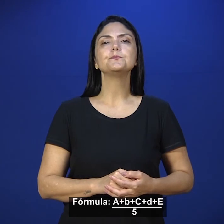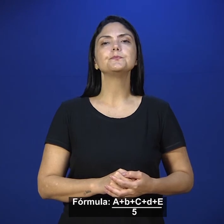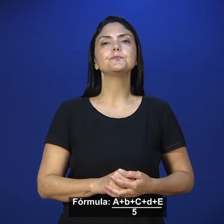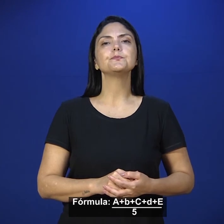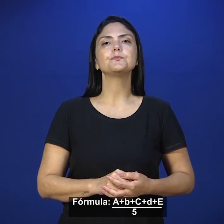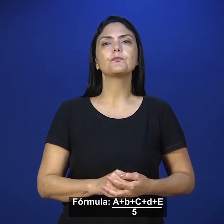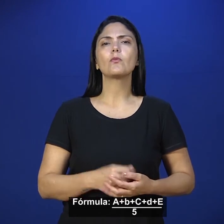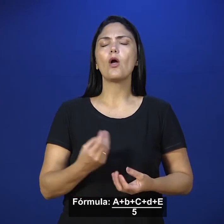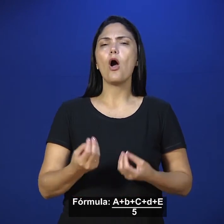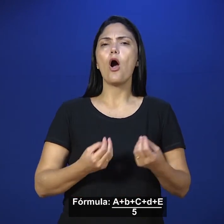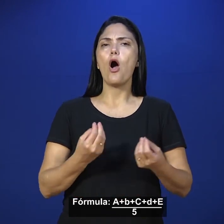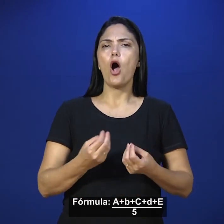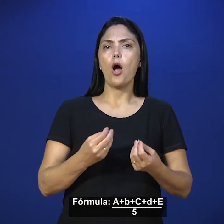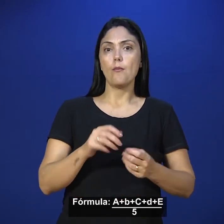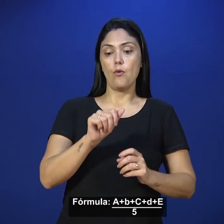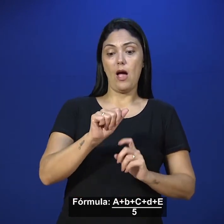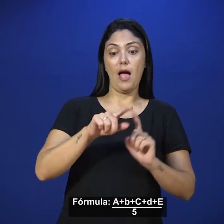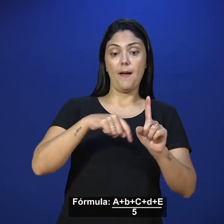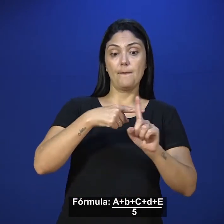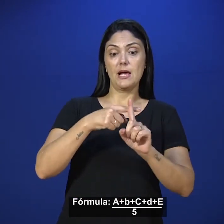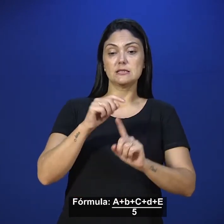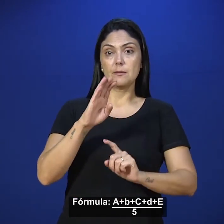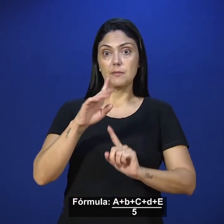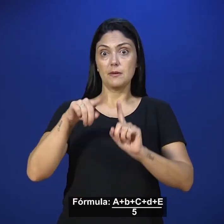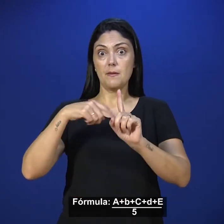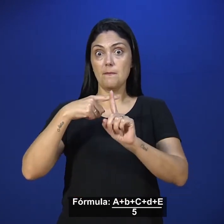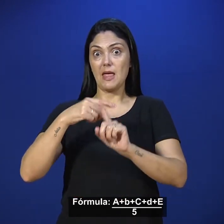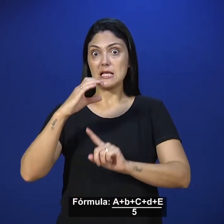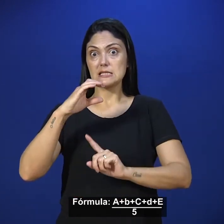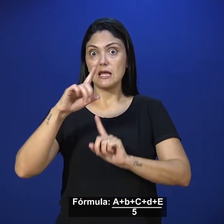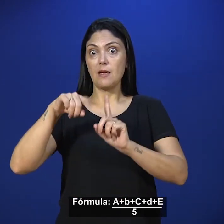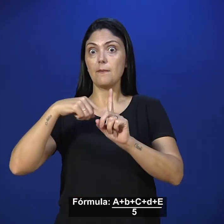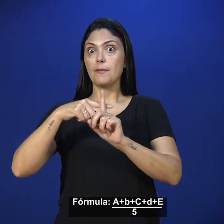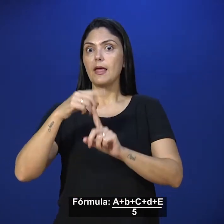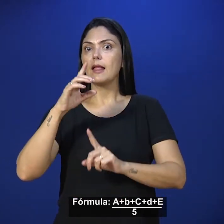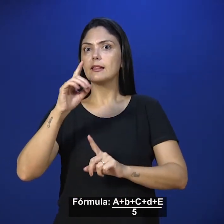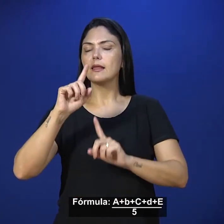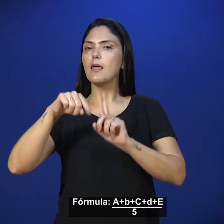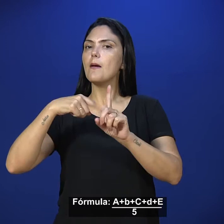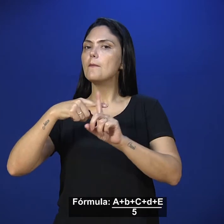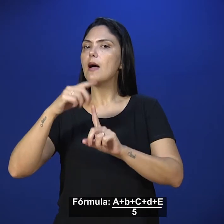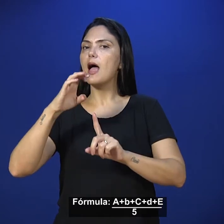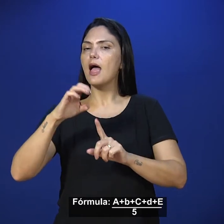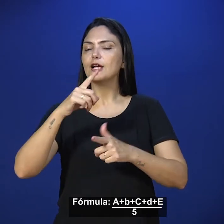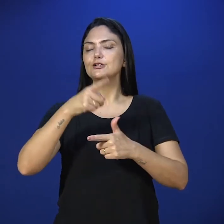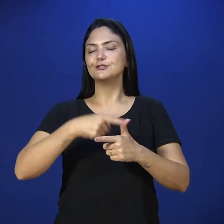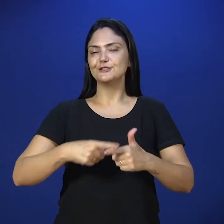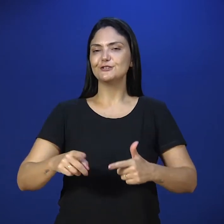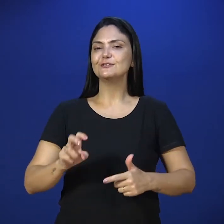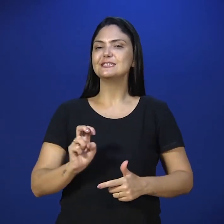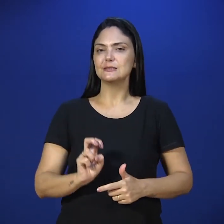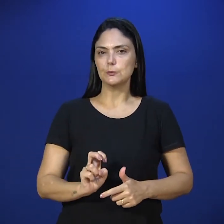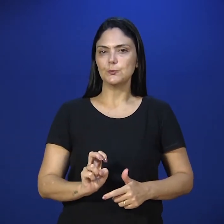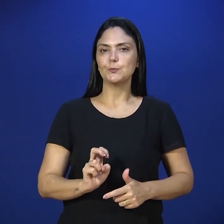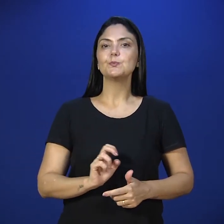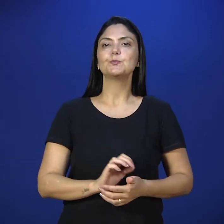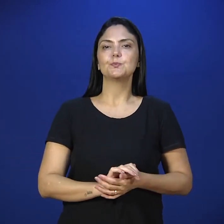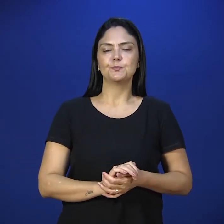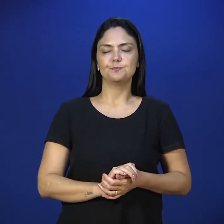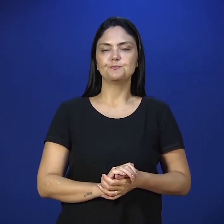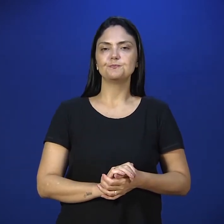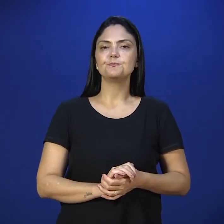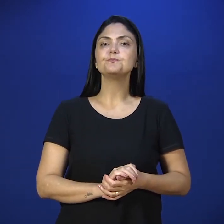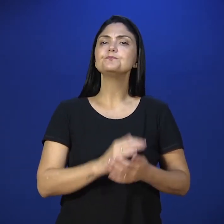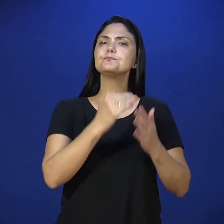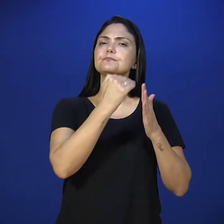1.1.1. Fórmula: A mais B mais C mais D mais E sobre 5. 2.